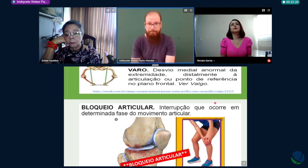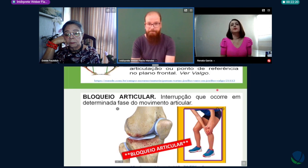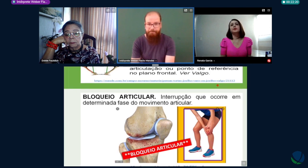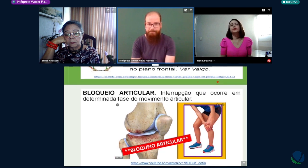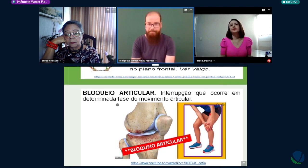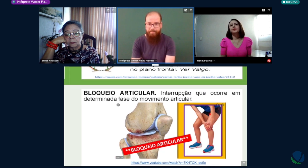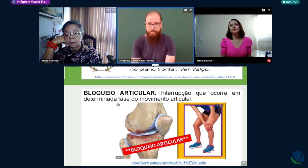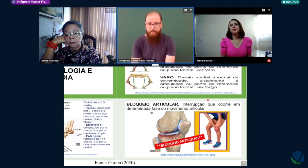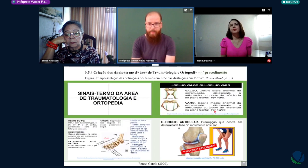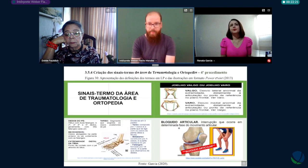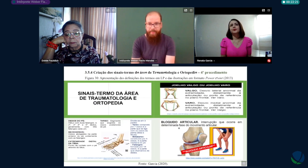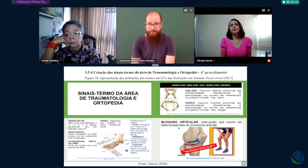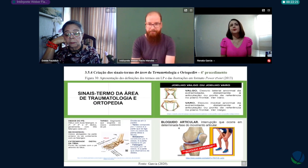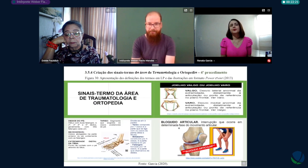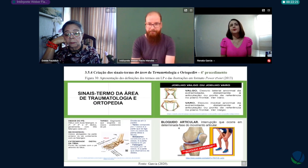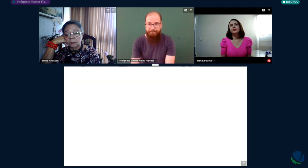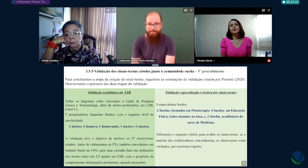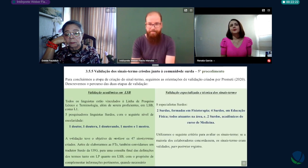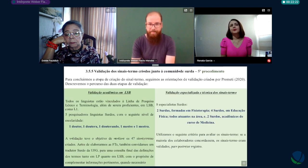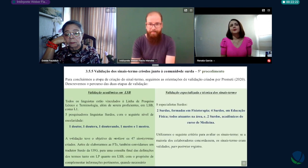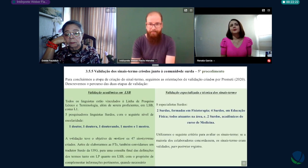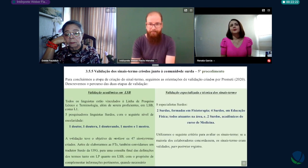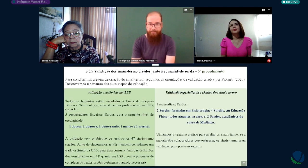Pode passar?